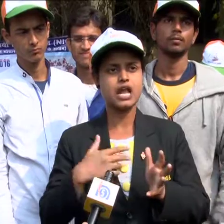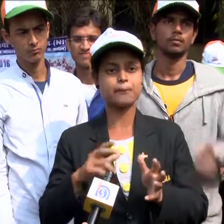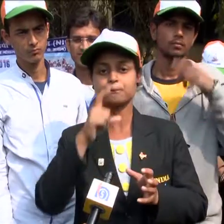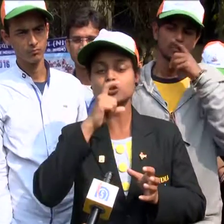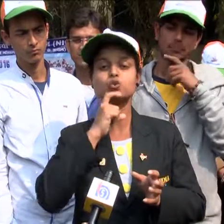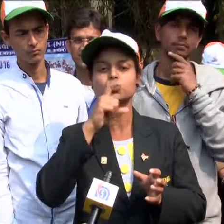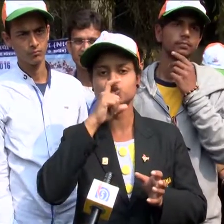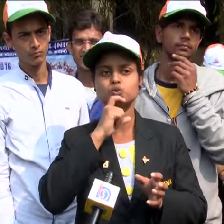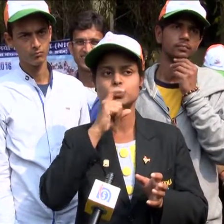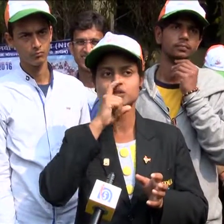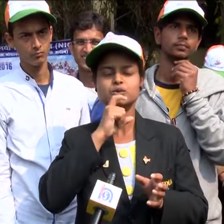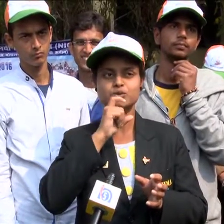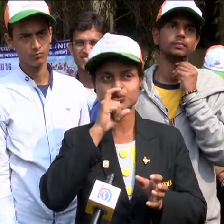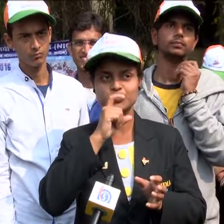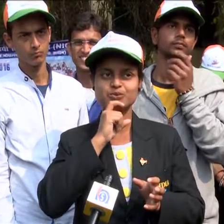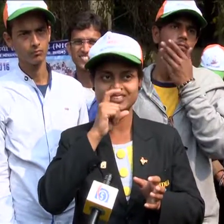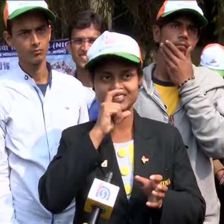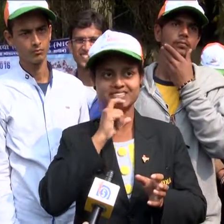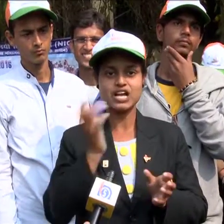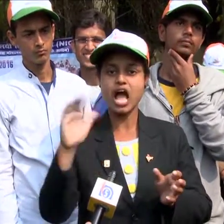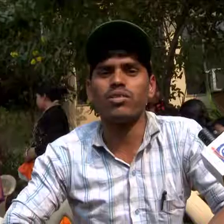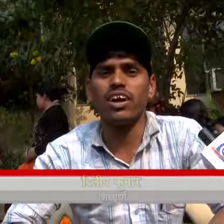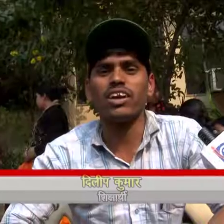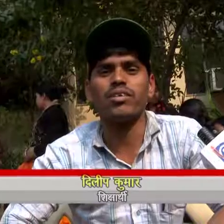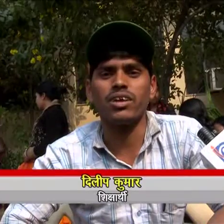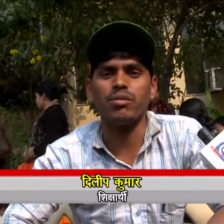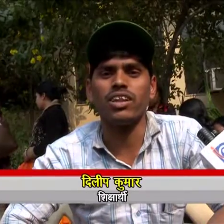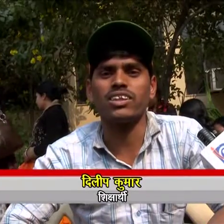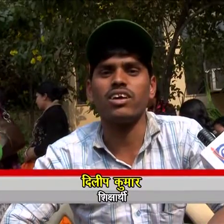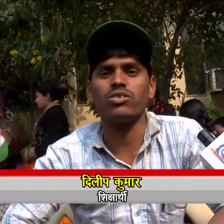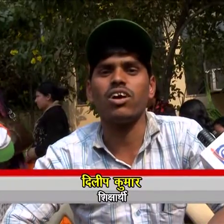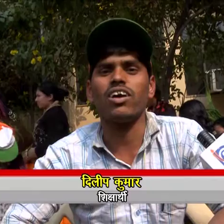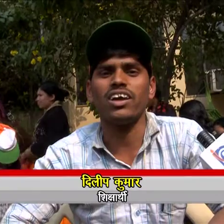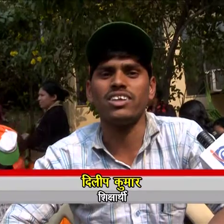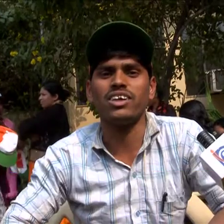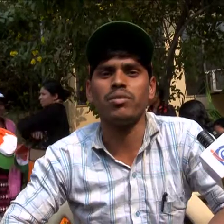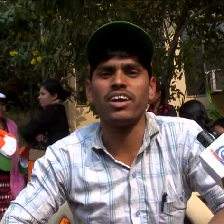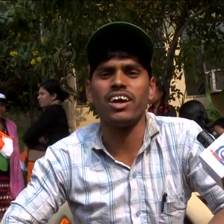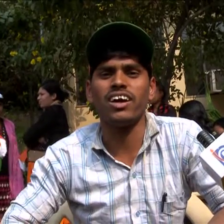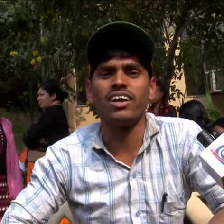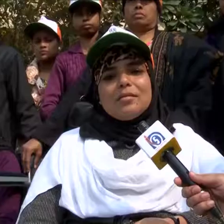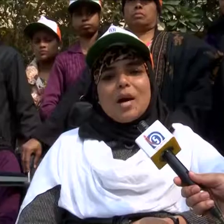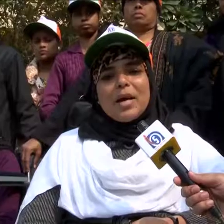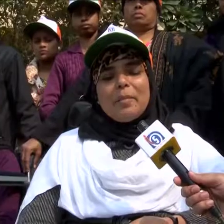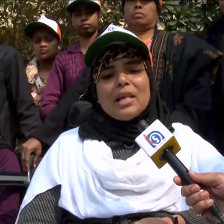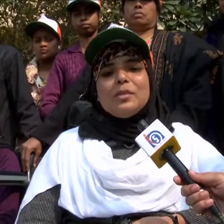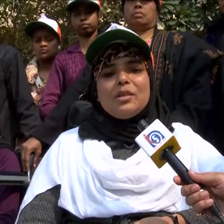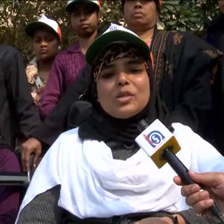जा रहे हैं और खेल रहे हैं। मैं बहुत खुश हूँ। मतलब यहाँ आने के बाद लगता है कुछ और अलग ज़िंदगी मिल गया। हमारे पेरेंट्स भी नहीं सोच सकते